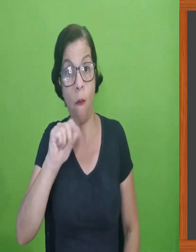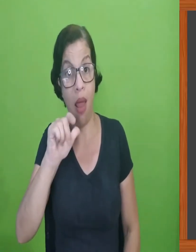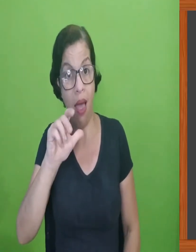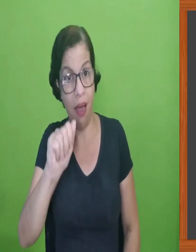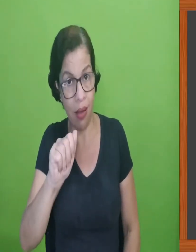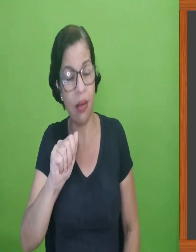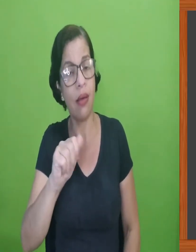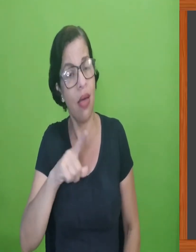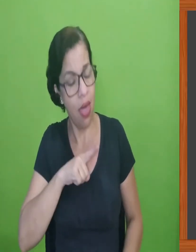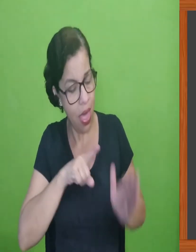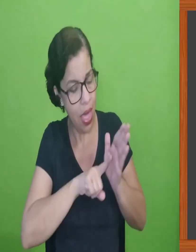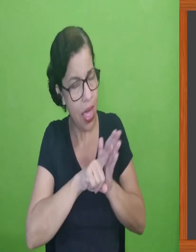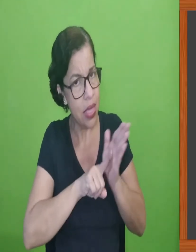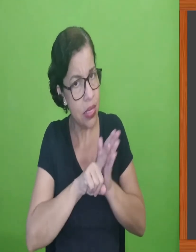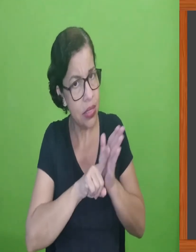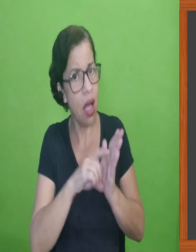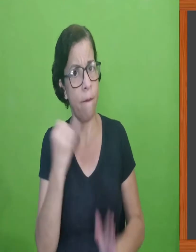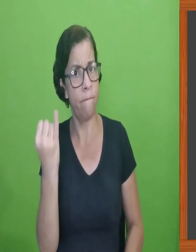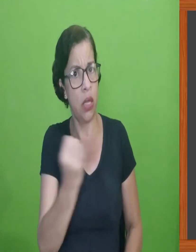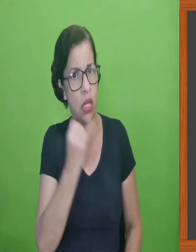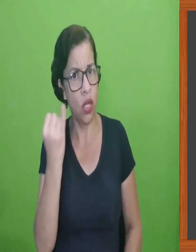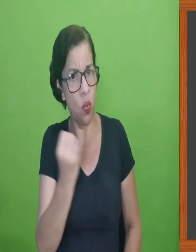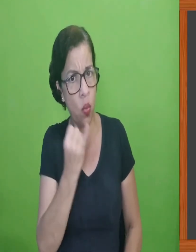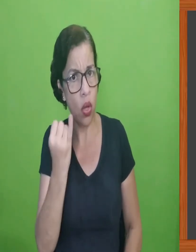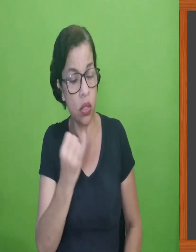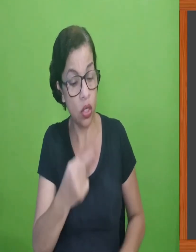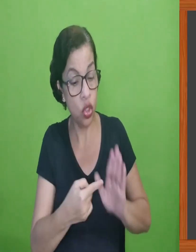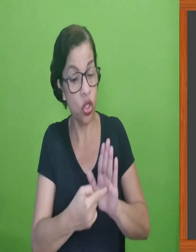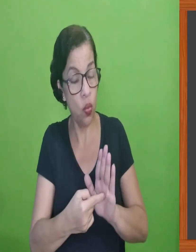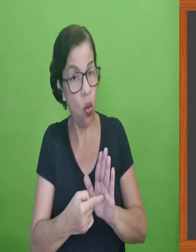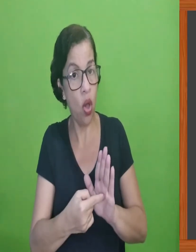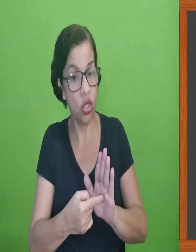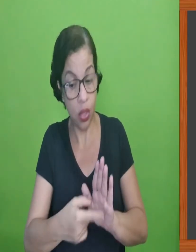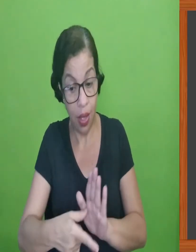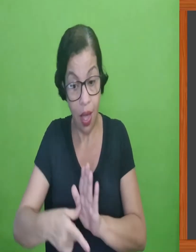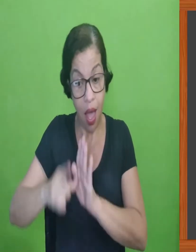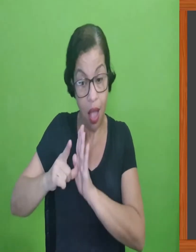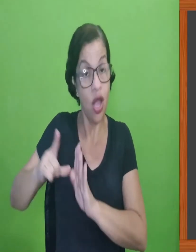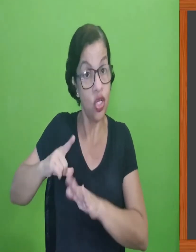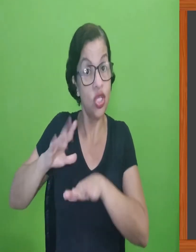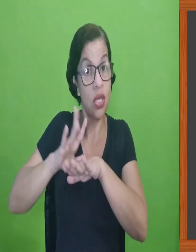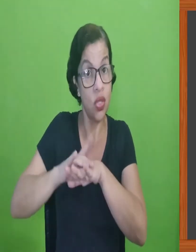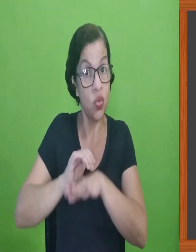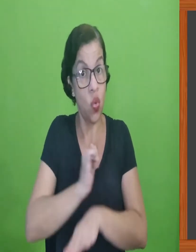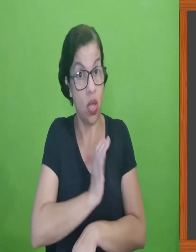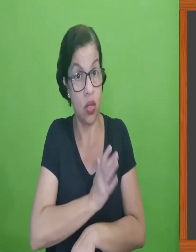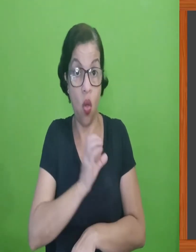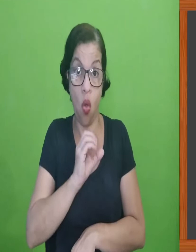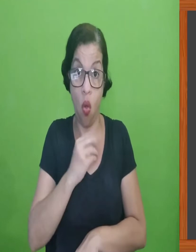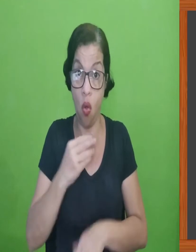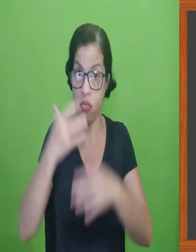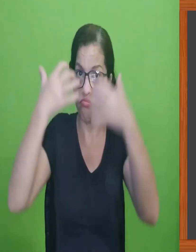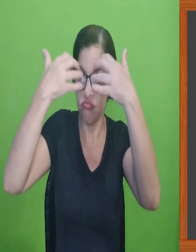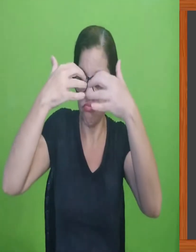É um procedimento não invasivo de grande valor como marcador precoce de doença coronariana ou